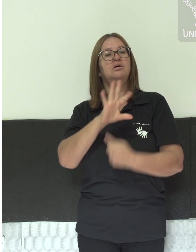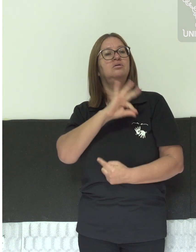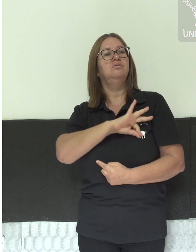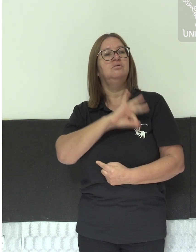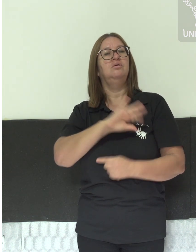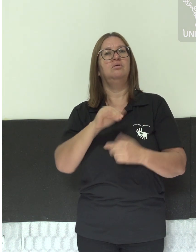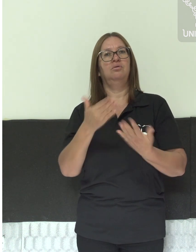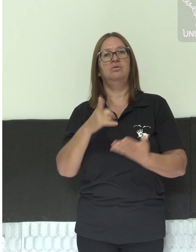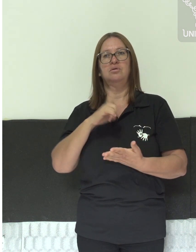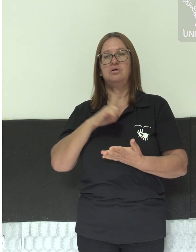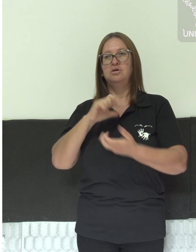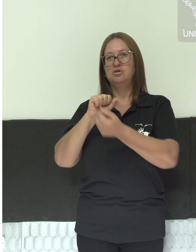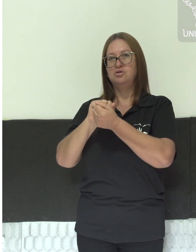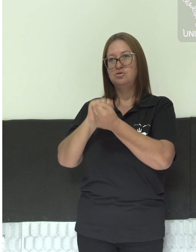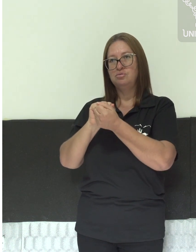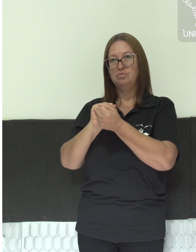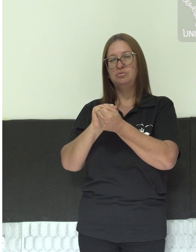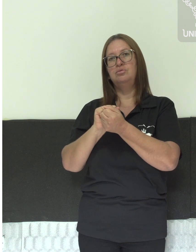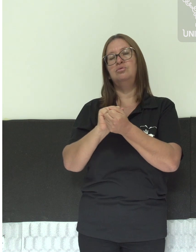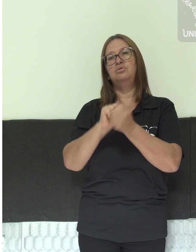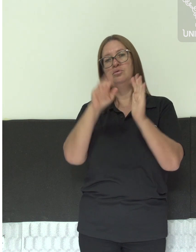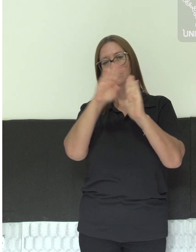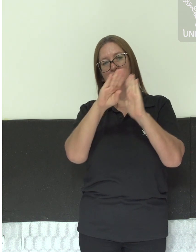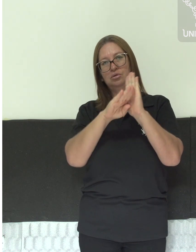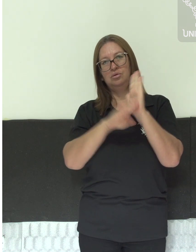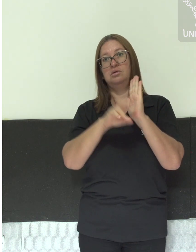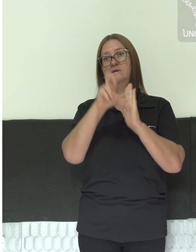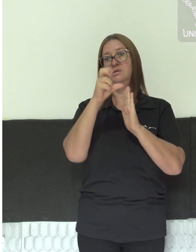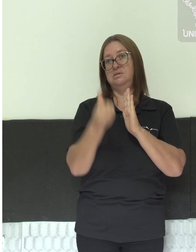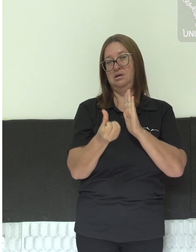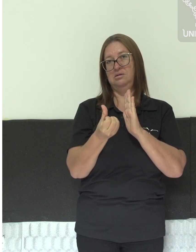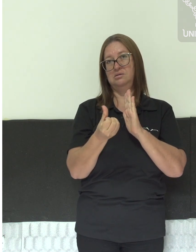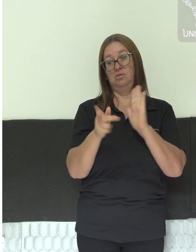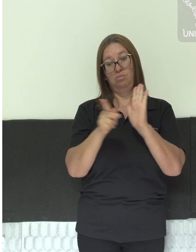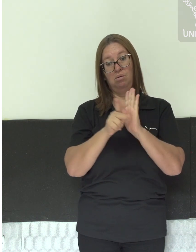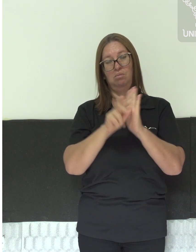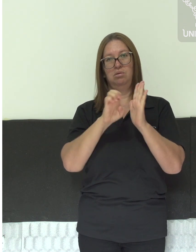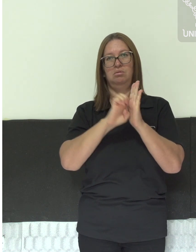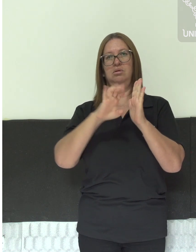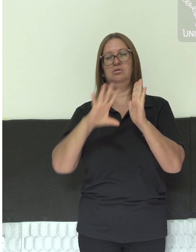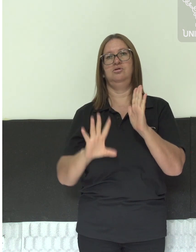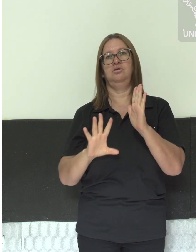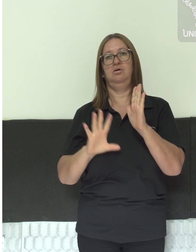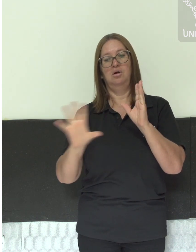a qual deve estar de acordo com o estabelecido no item 6 do presente edital,